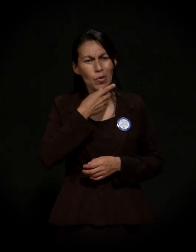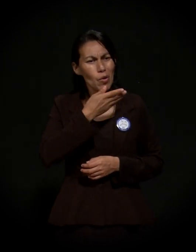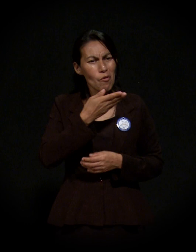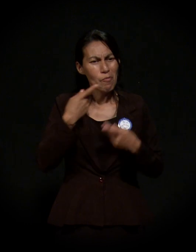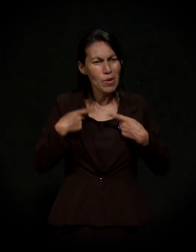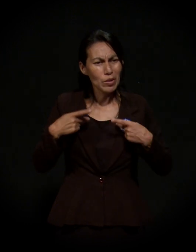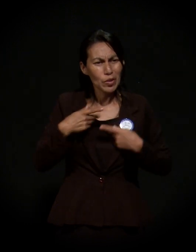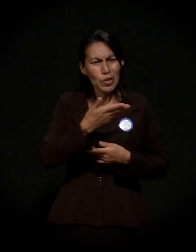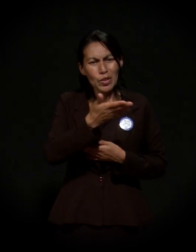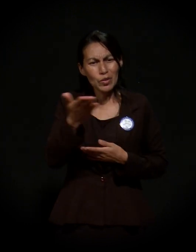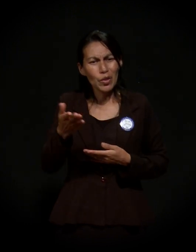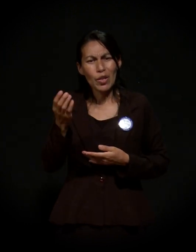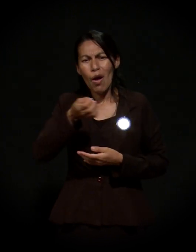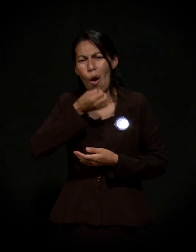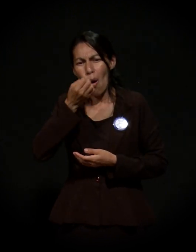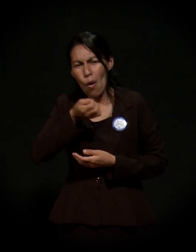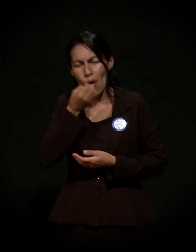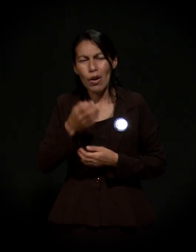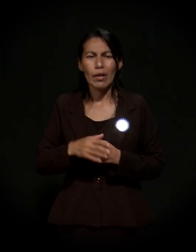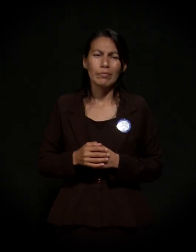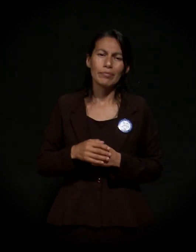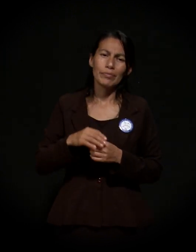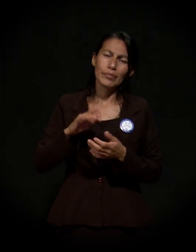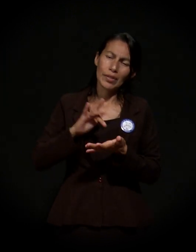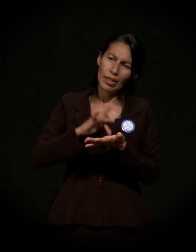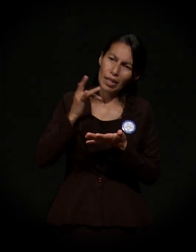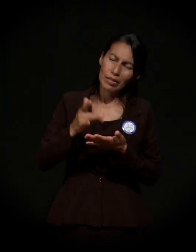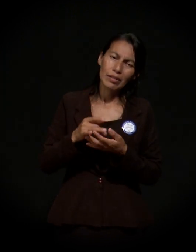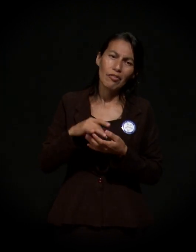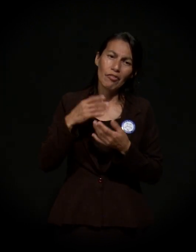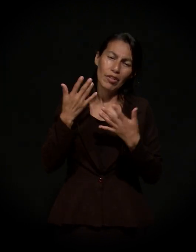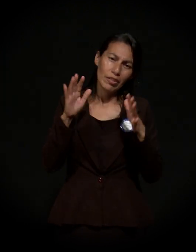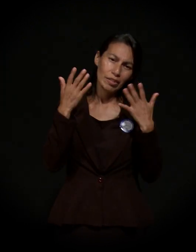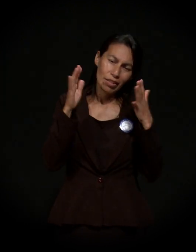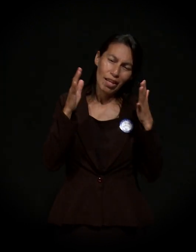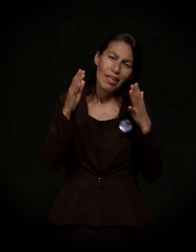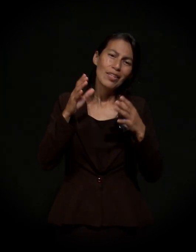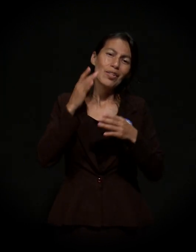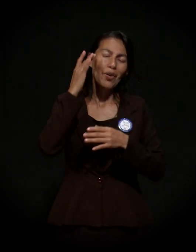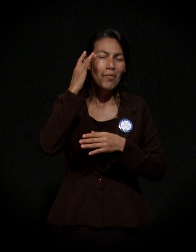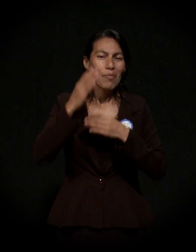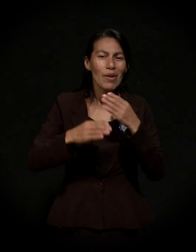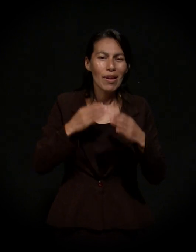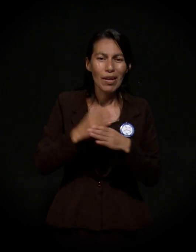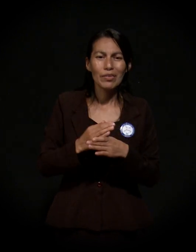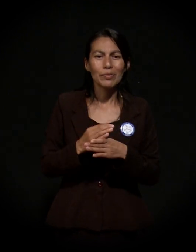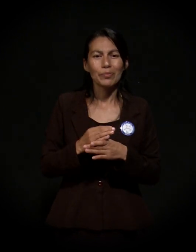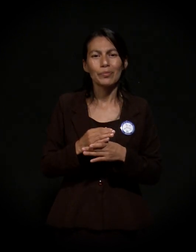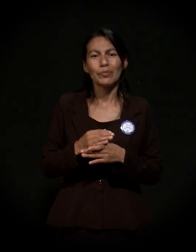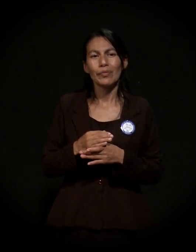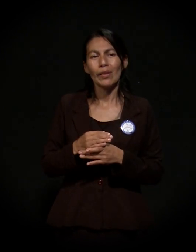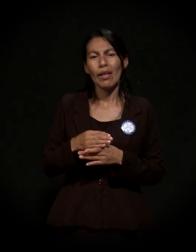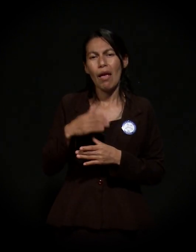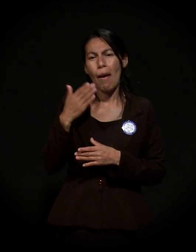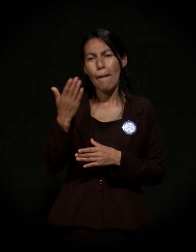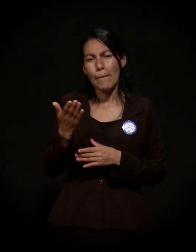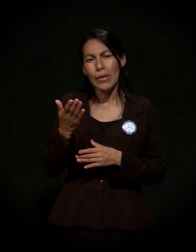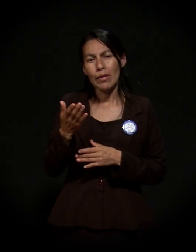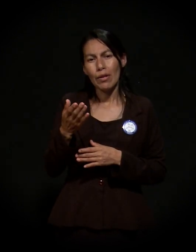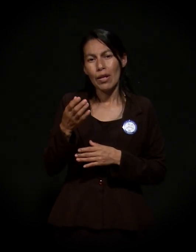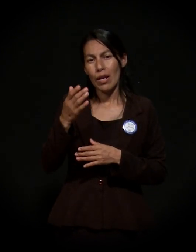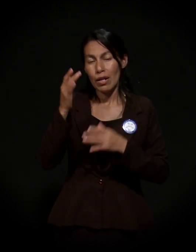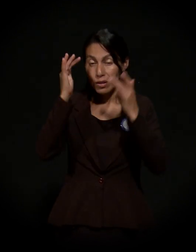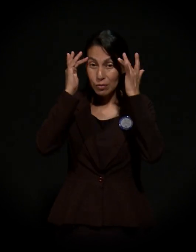años cumplidos. Bendito sea Dios. Gracias al Eterno por ello, porque el Espíritu